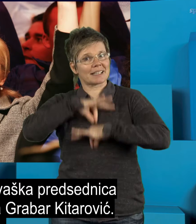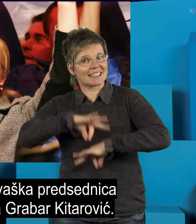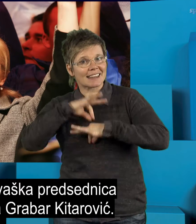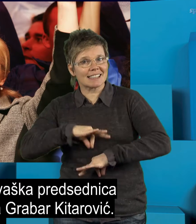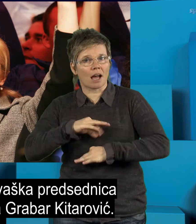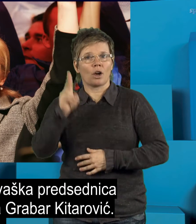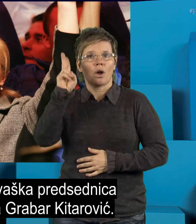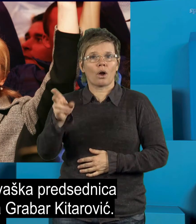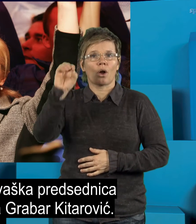Grabar-Kitarović.